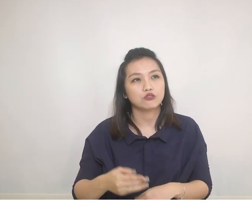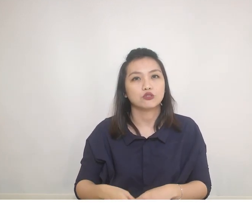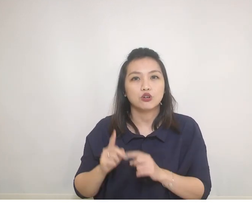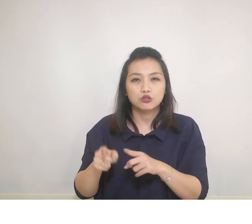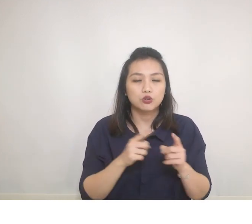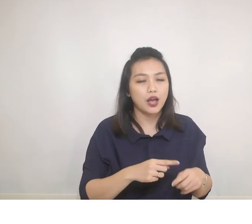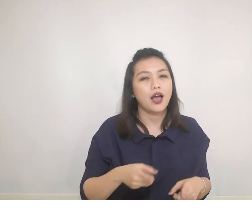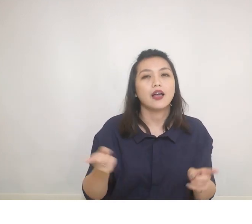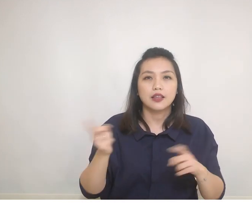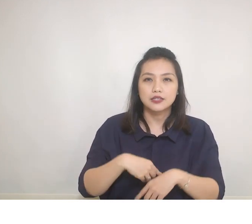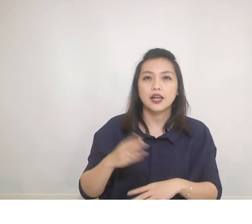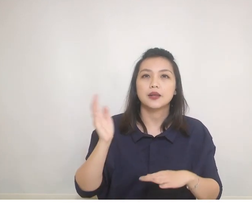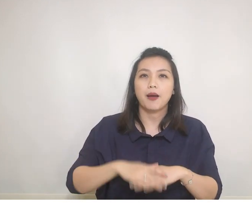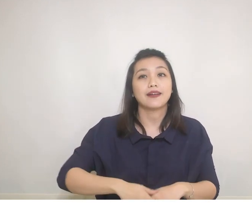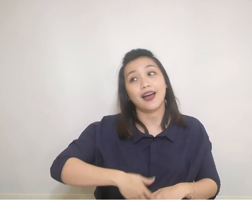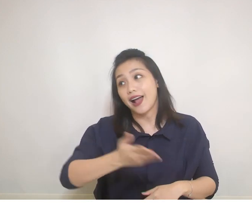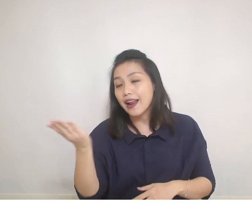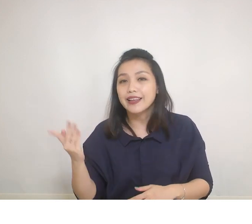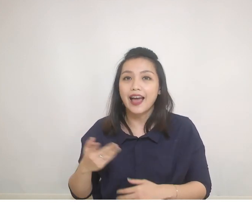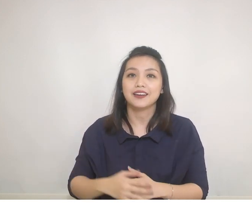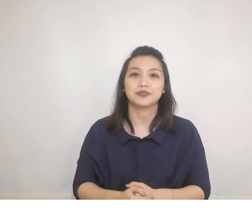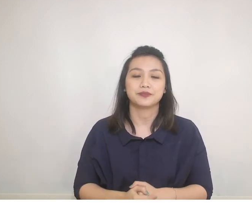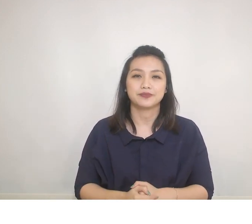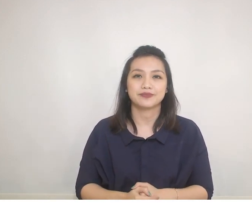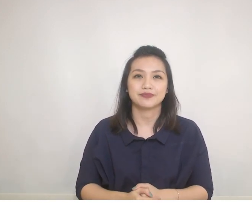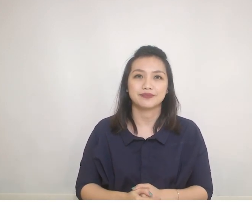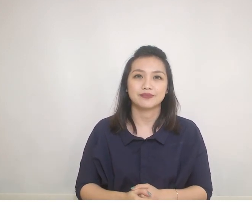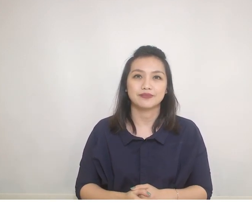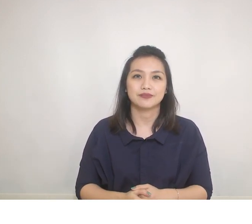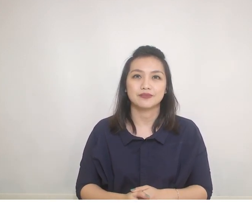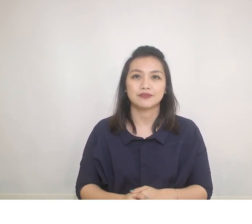jadi dibenarkan, dipulihkan, jadi istilahnya sikap hatinya benar.